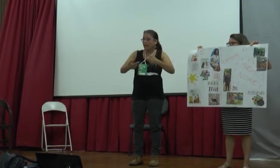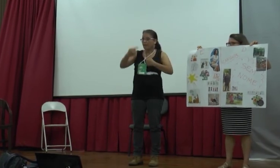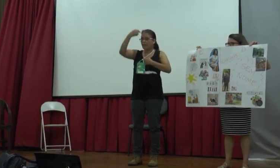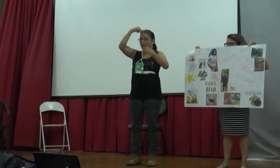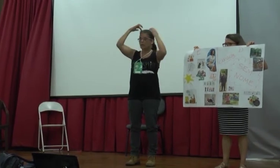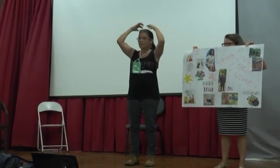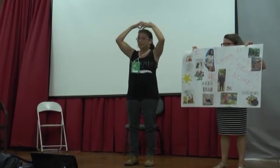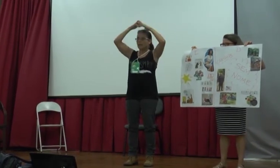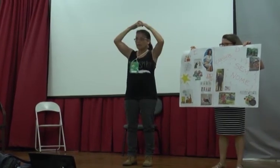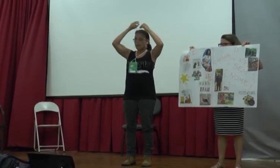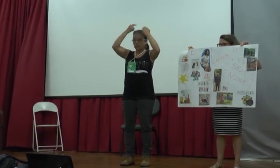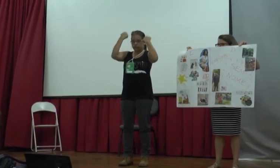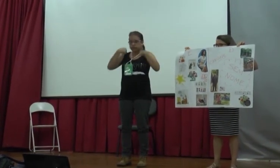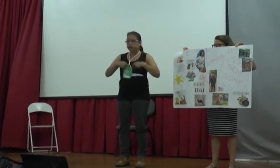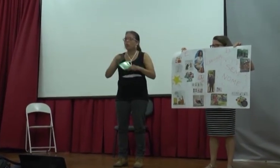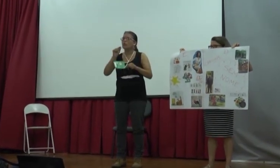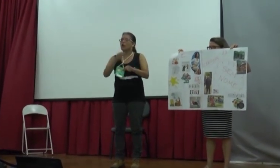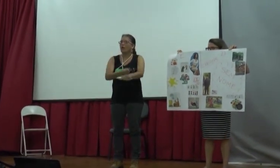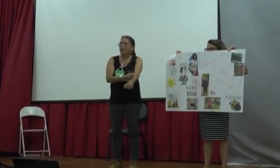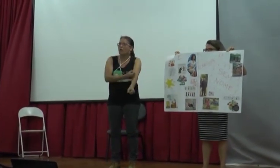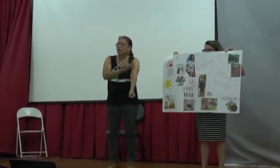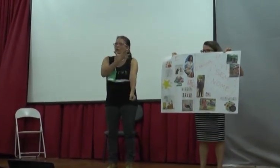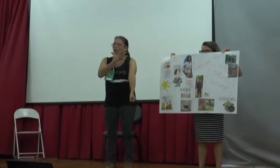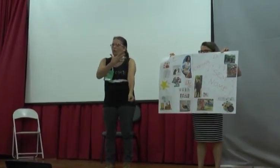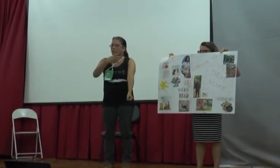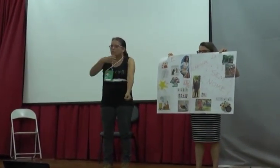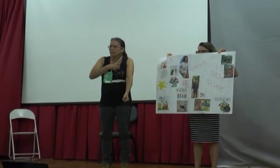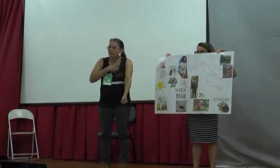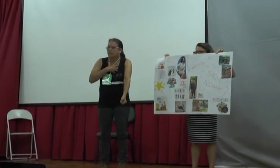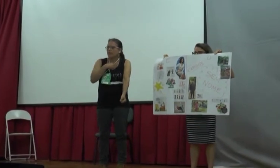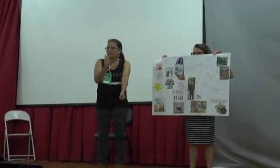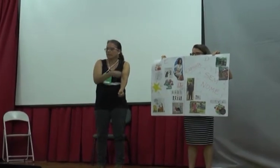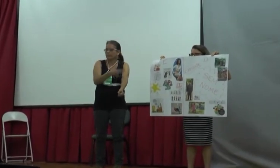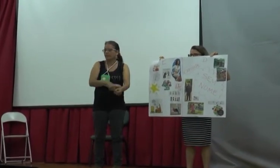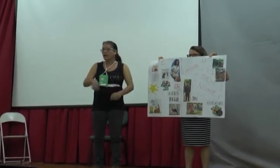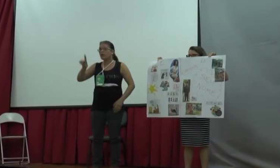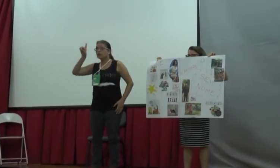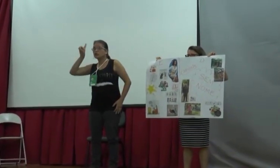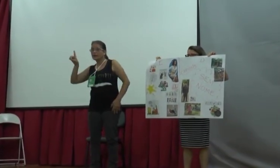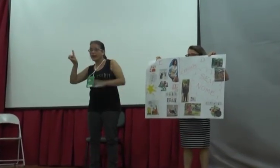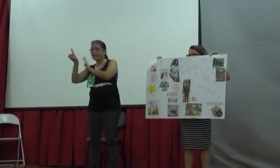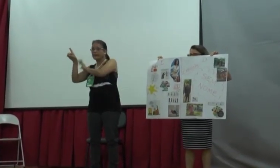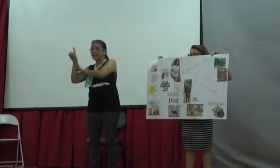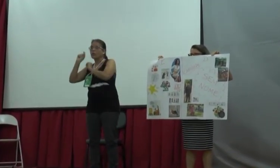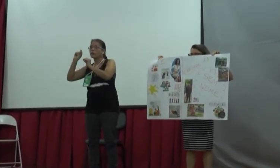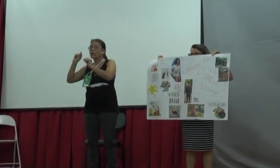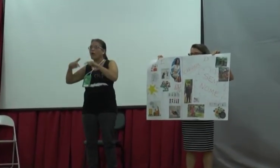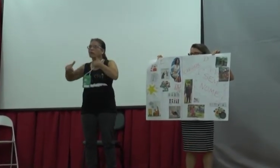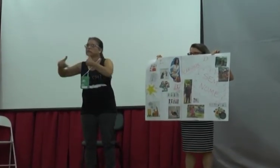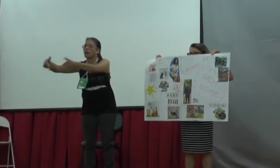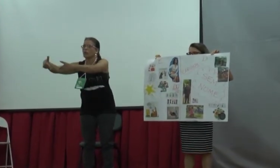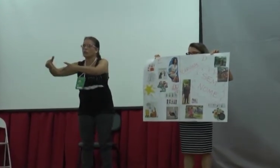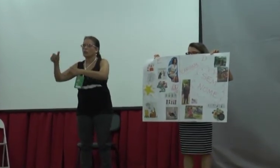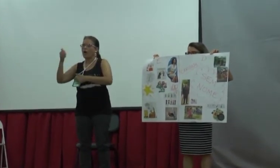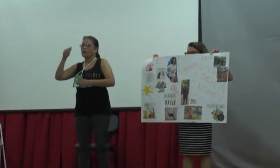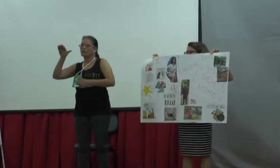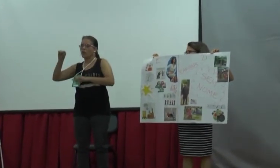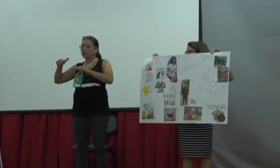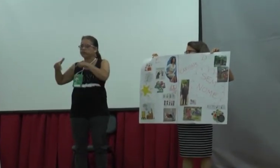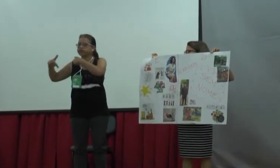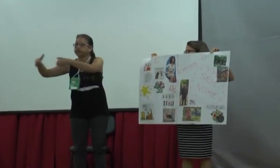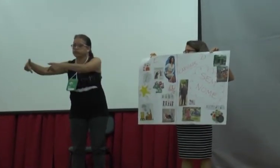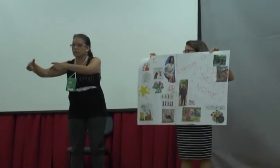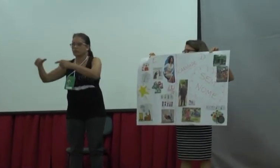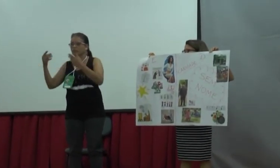O pensamento, o trabalho, o raciocínio, a emoção. E a mão direita